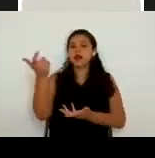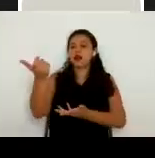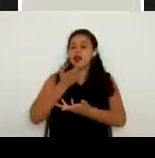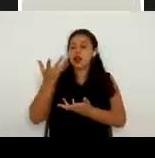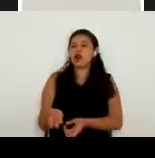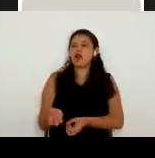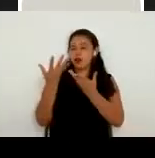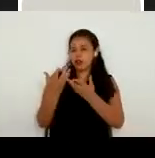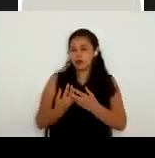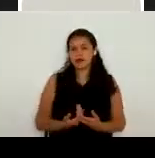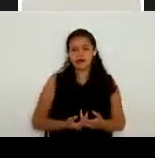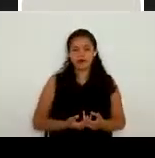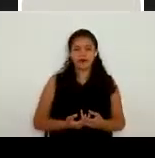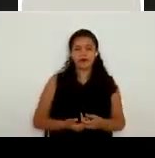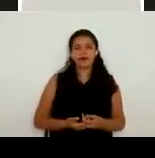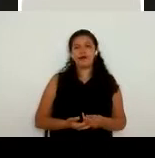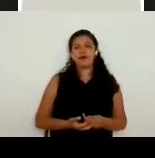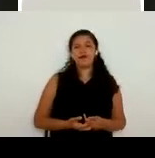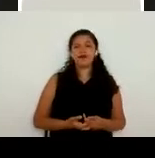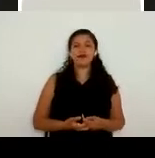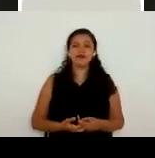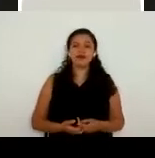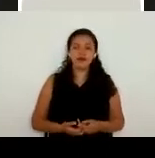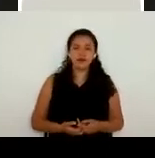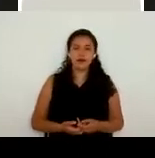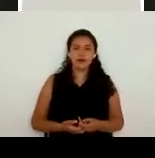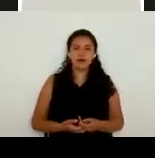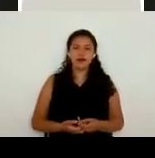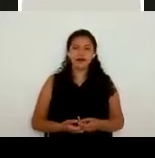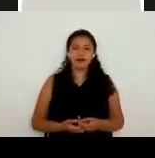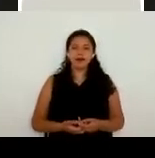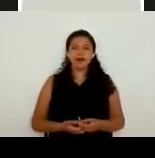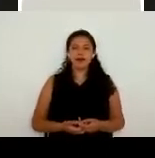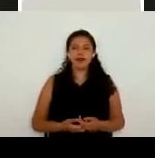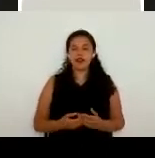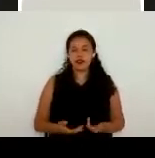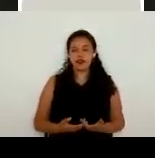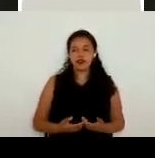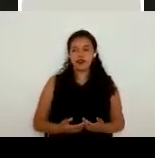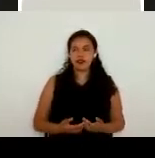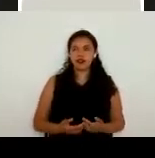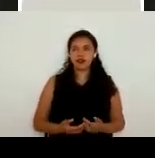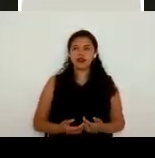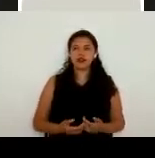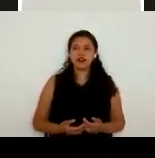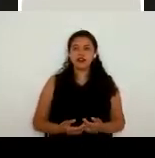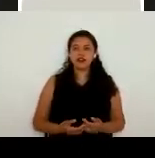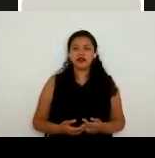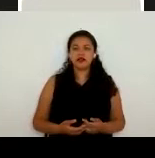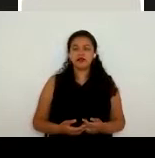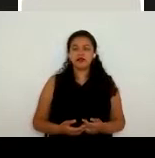cuánto cuánto a cuánta qué cantidad verdad es la que se